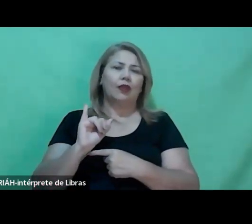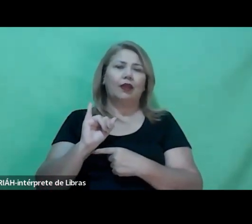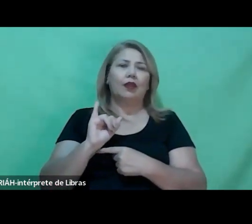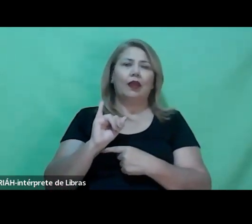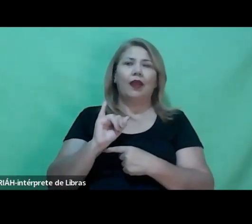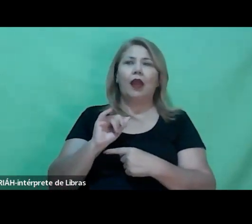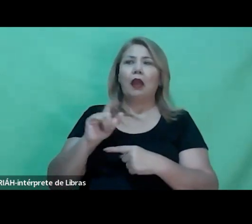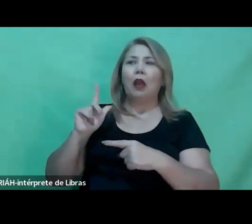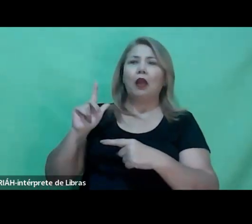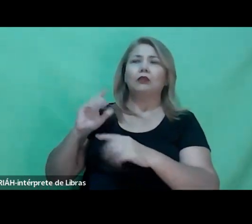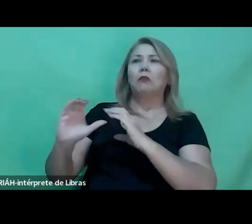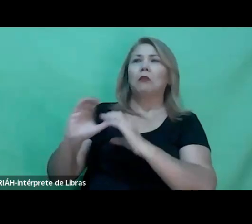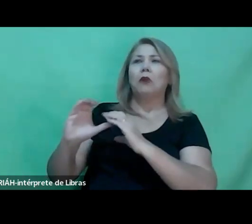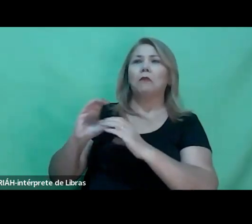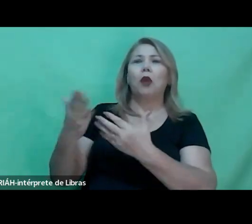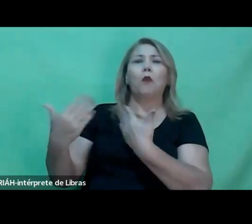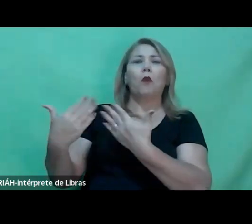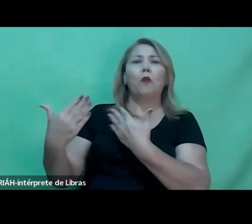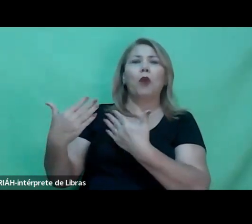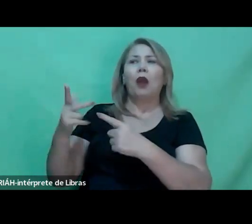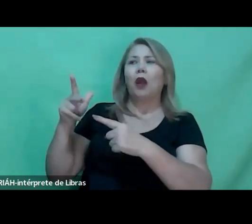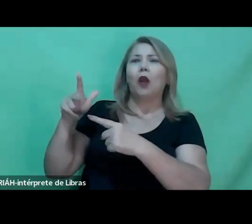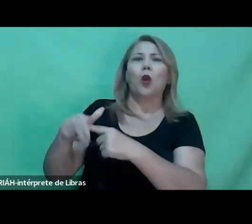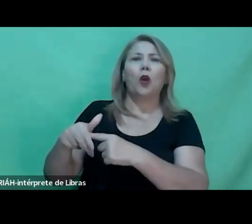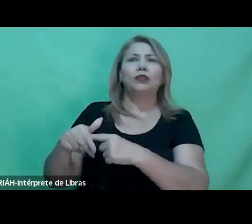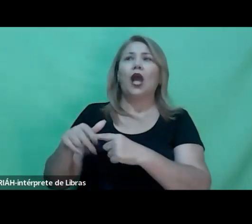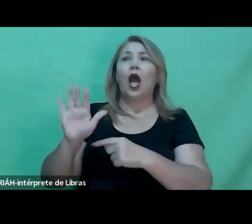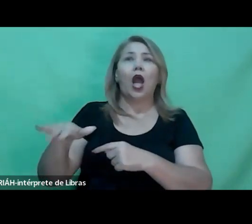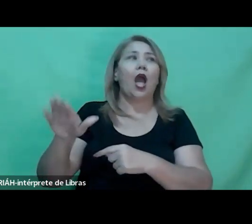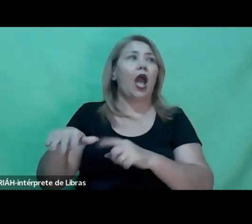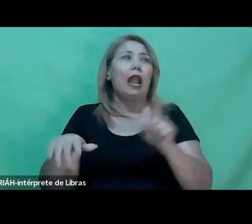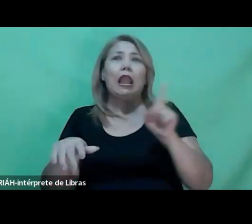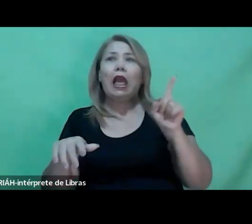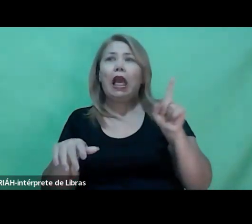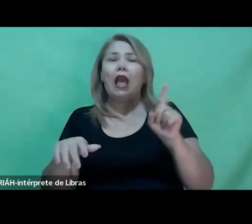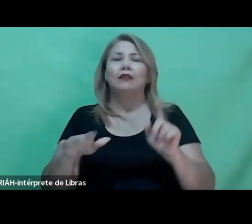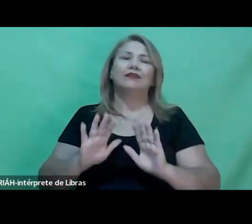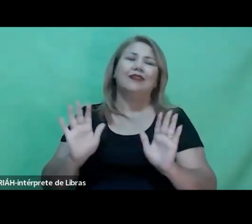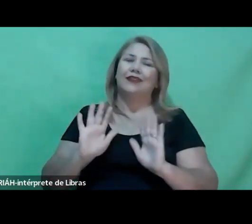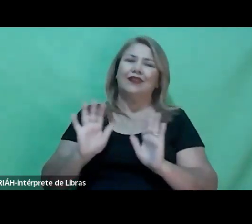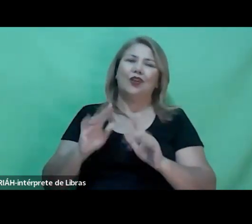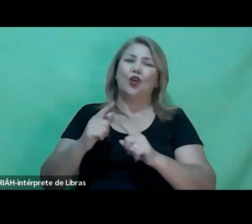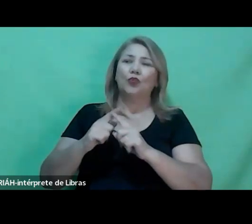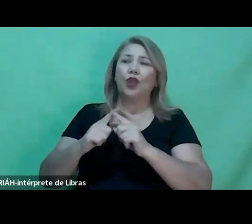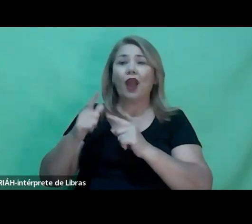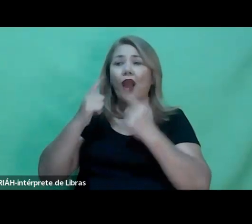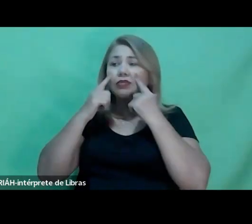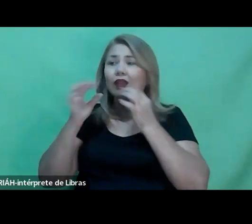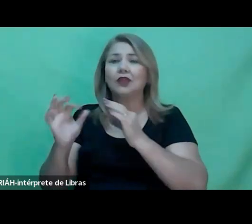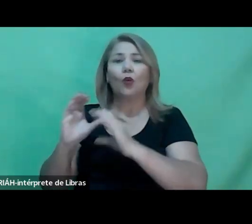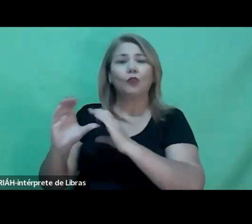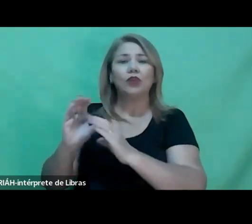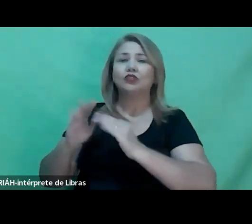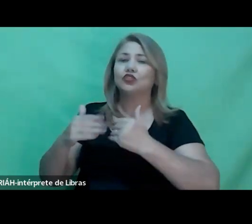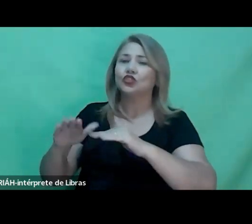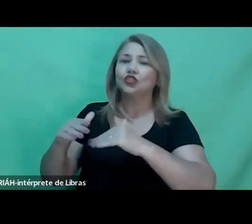frecuencia con Quienes no tienen mucha experiencia si se sospecha que puede producir confusión en la persona la descripción Es mejor terminar de interpretar ese